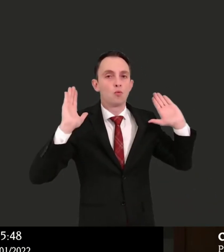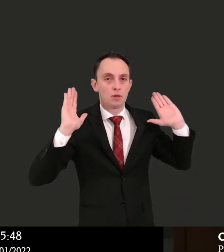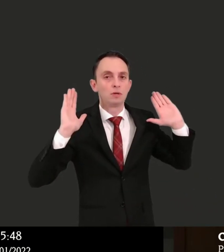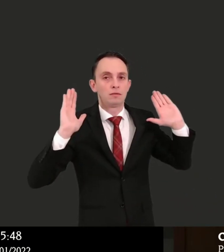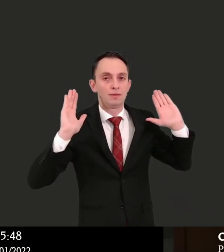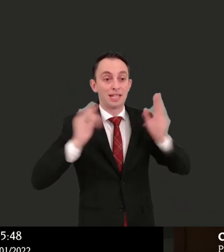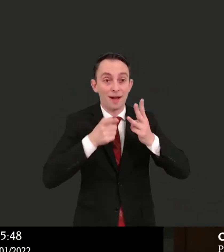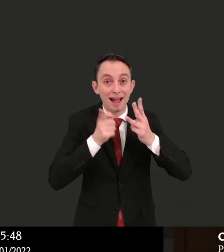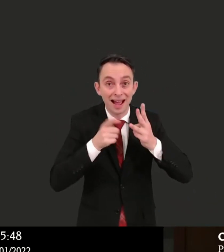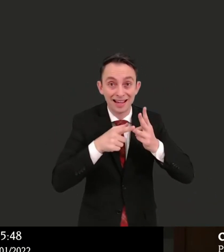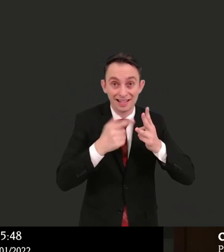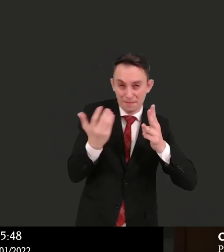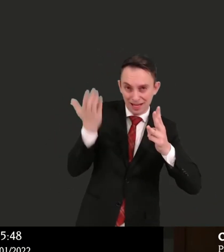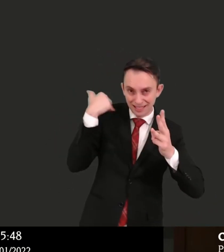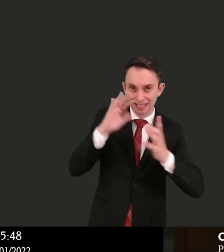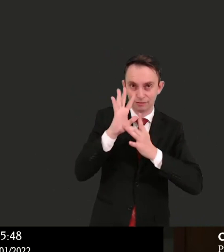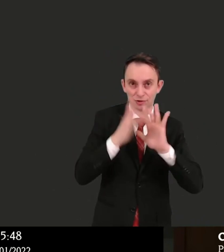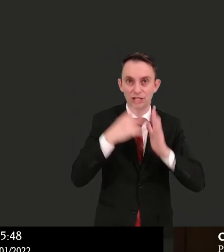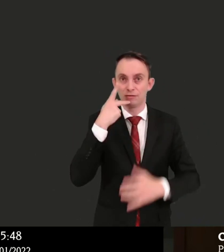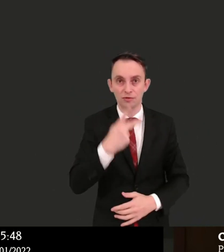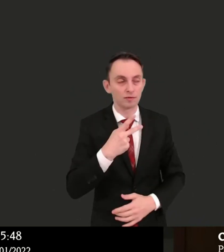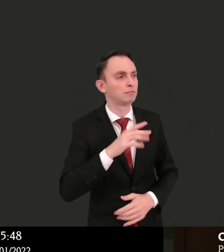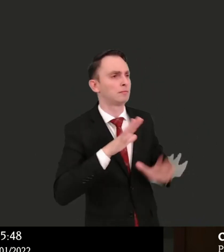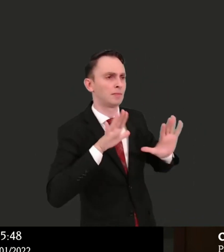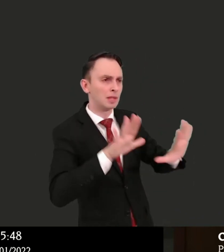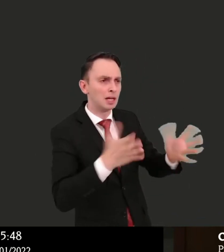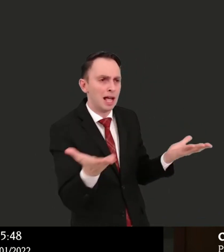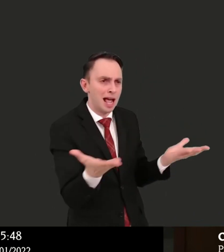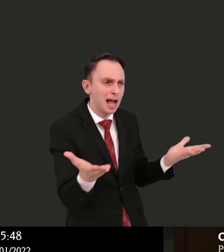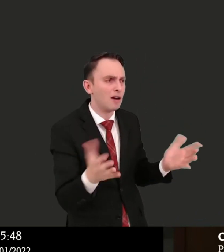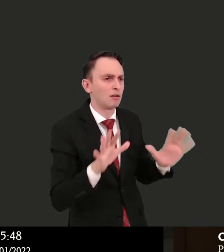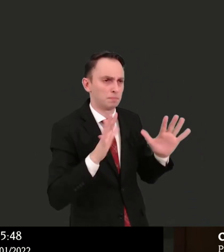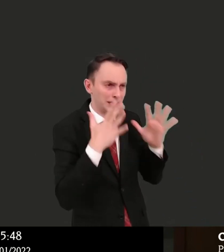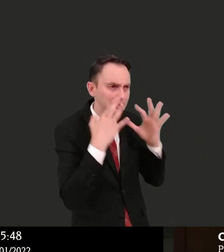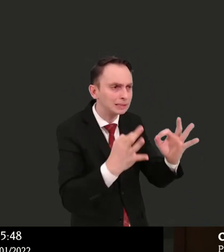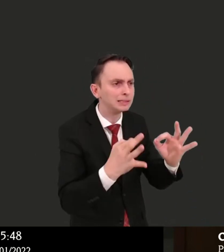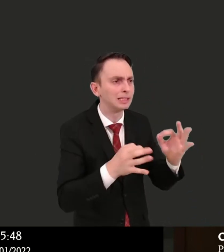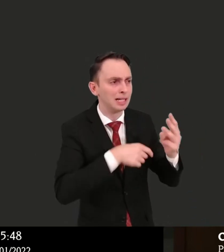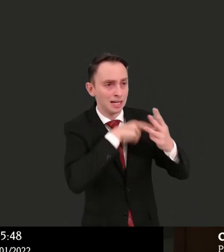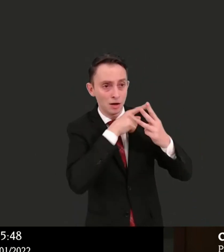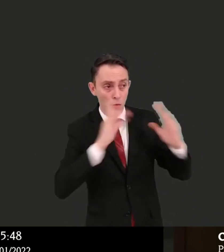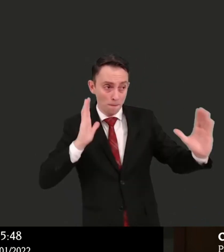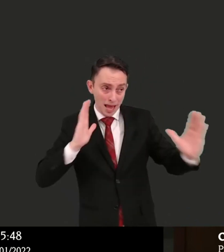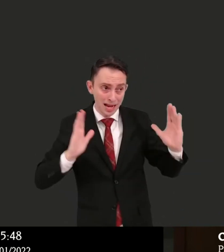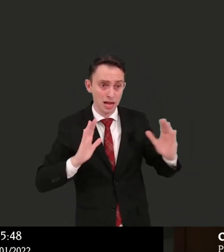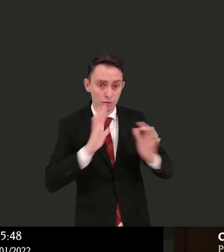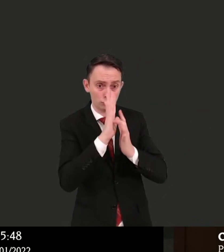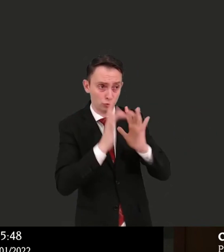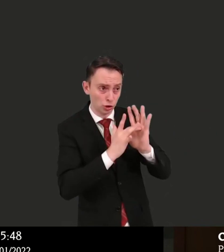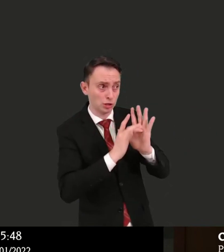o derramamento das últimas dispensações. Desde que Cristo foi crucificado, até ele voltar, nós